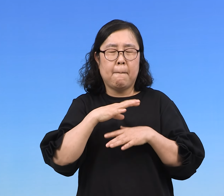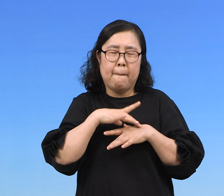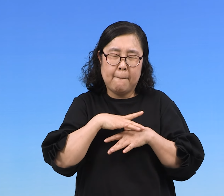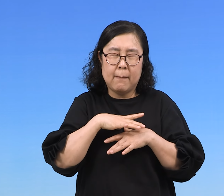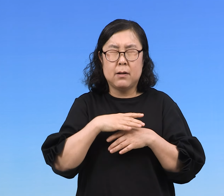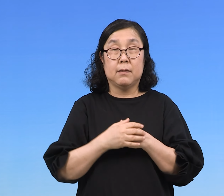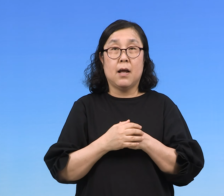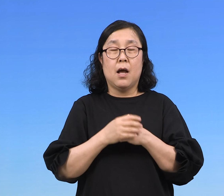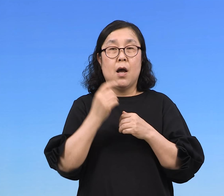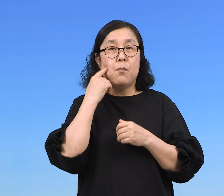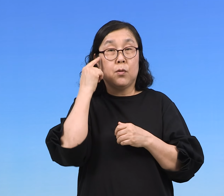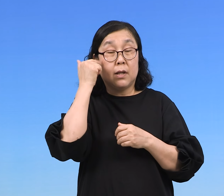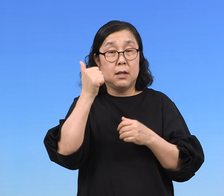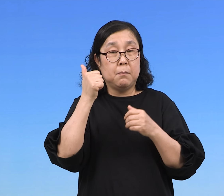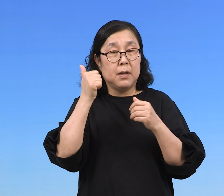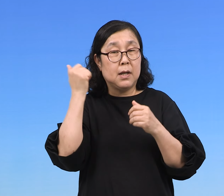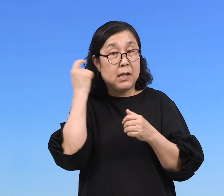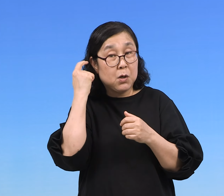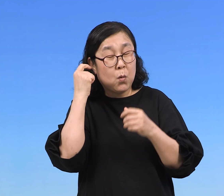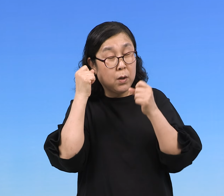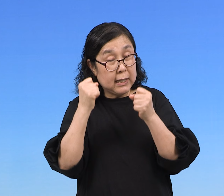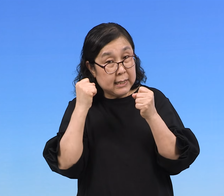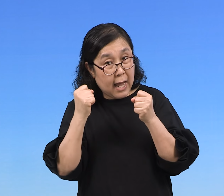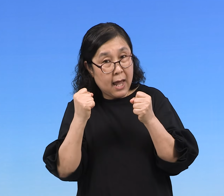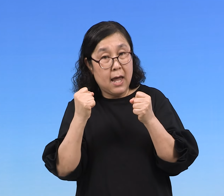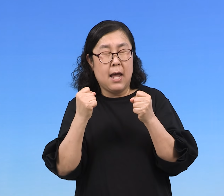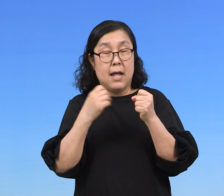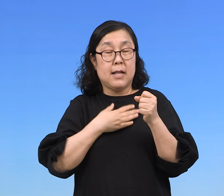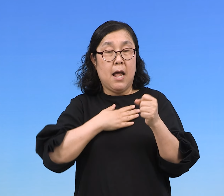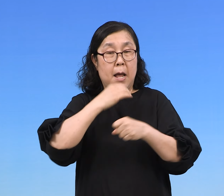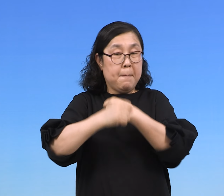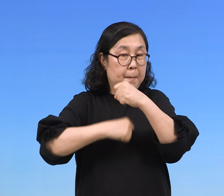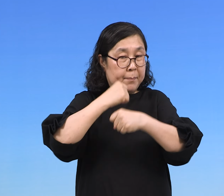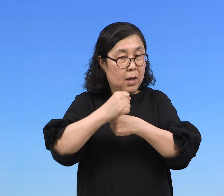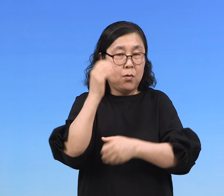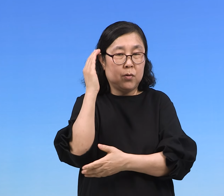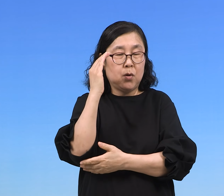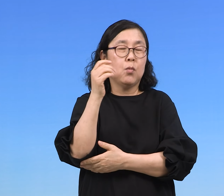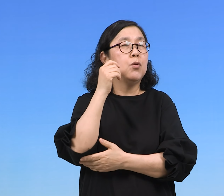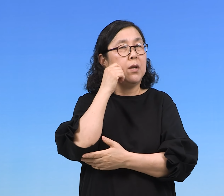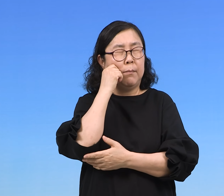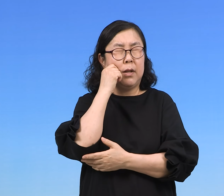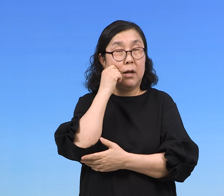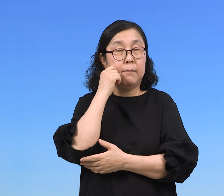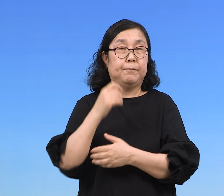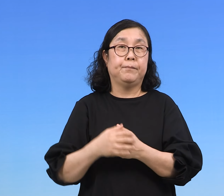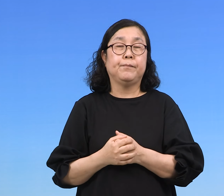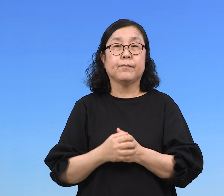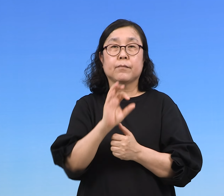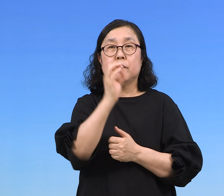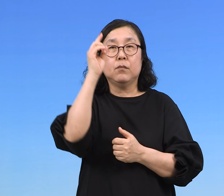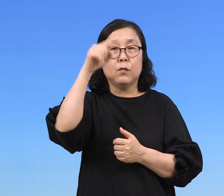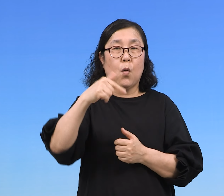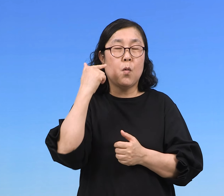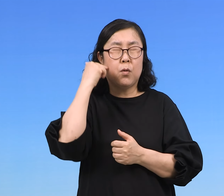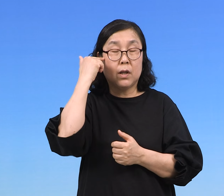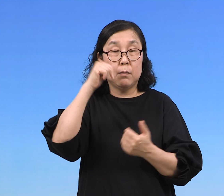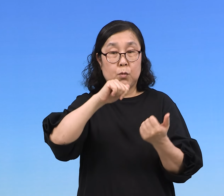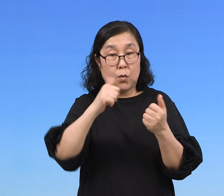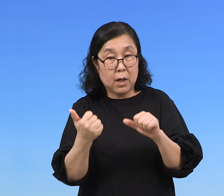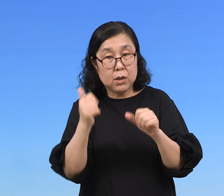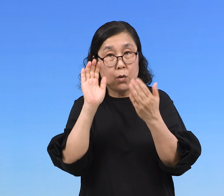거예요. 아니 지금 목사님이 듣고 계시다는데 이 설교를 내가 그냥 내 멋대로 막 그렇게 설교할 수 있겠습니까? 옥하는